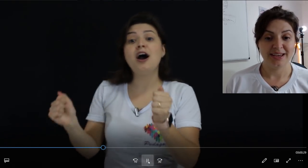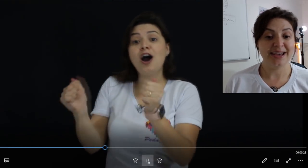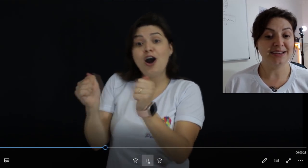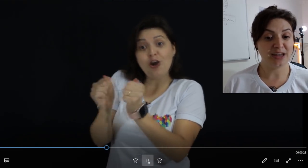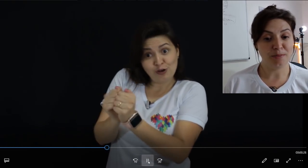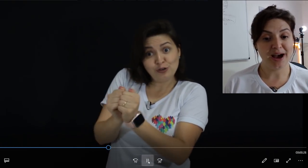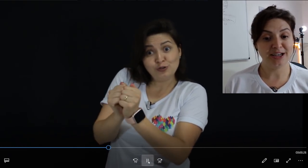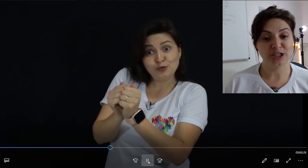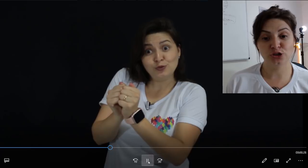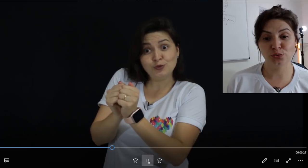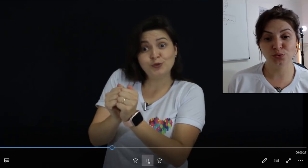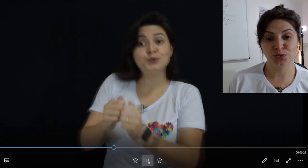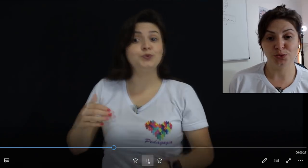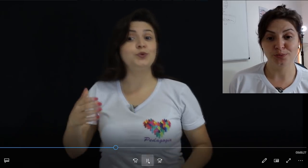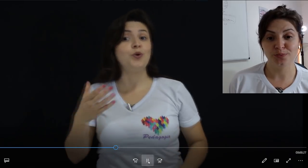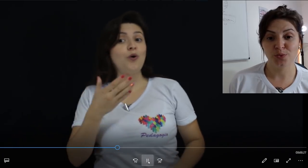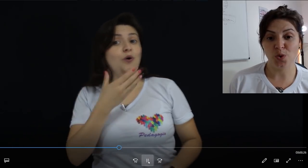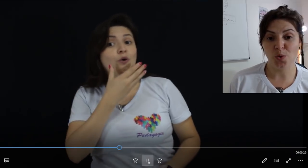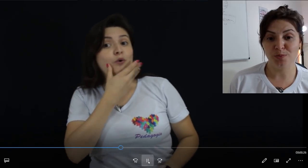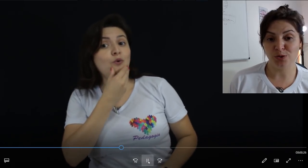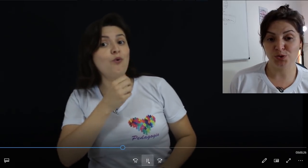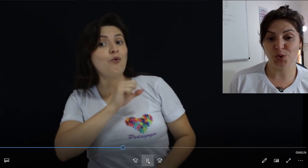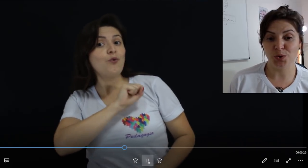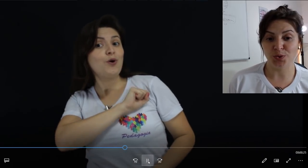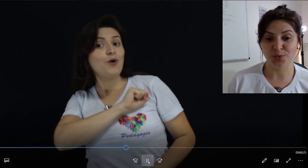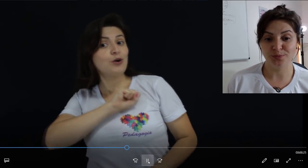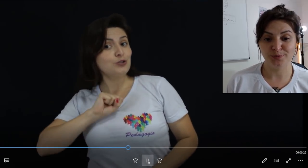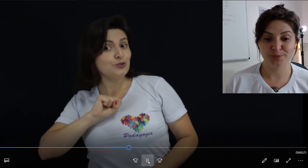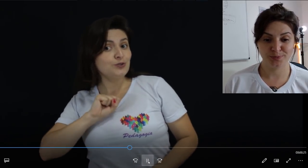Ele trabalha junto com o meu sogro.